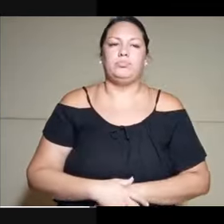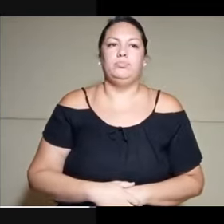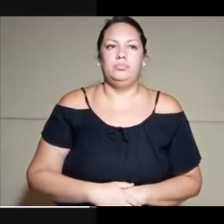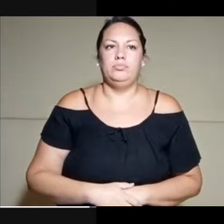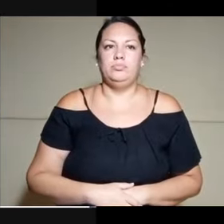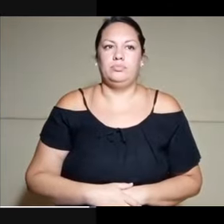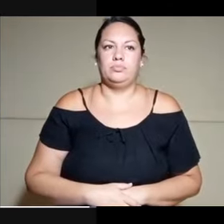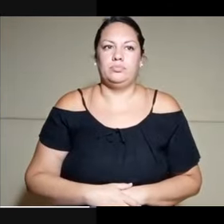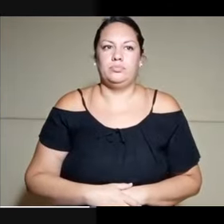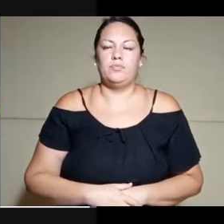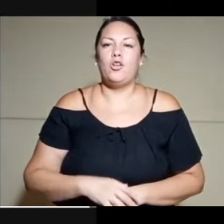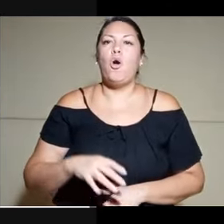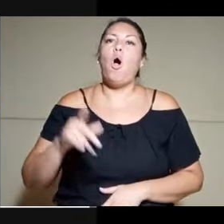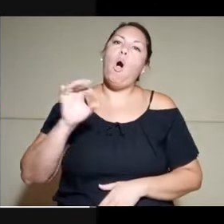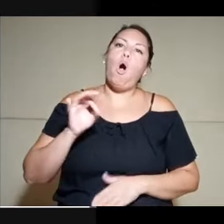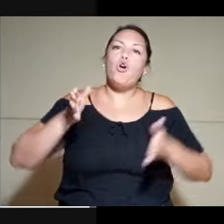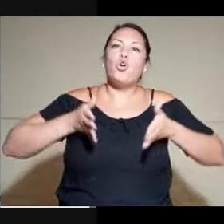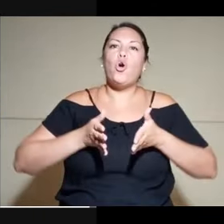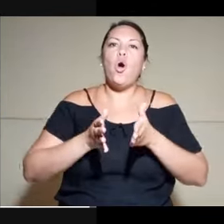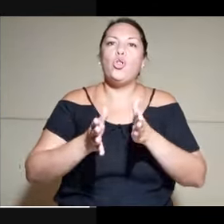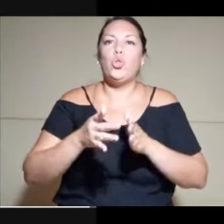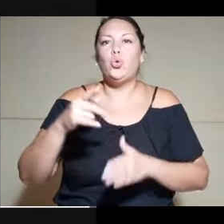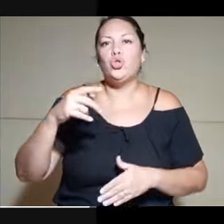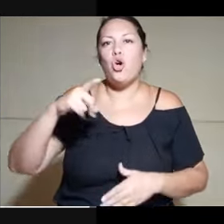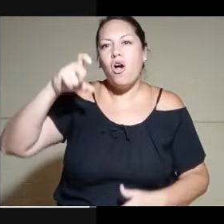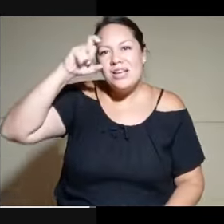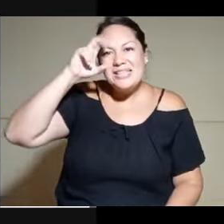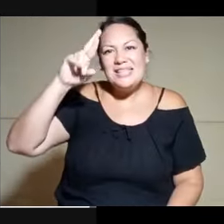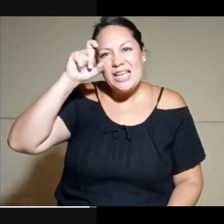Silvio. O conducto mesencefálico.